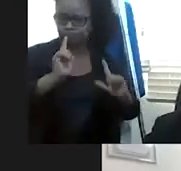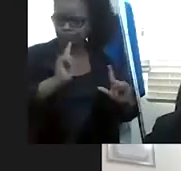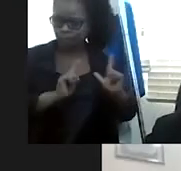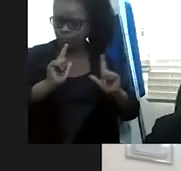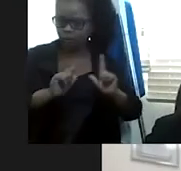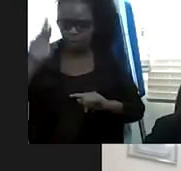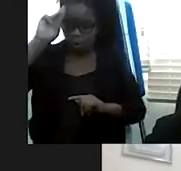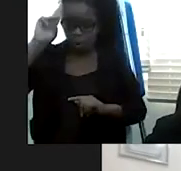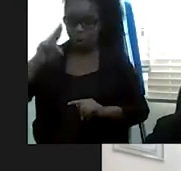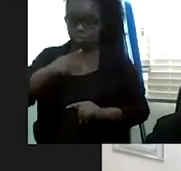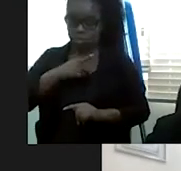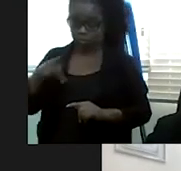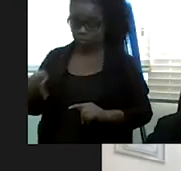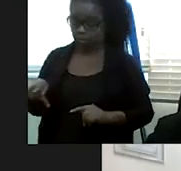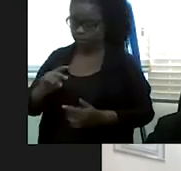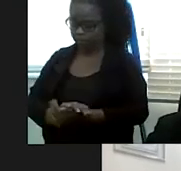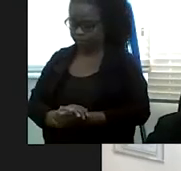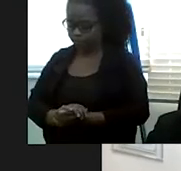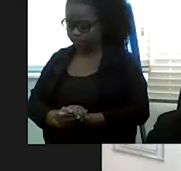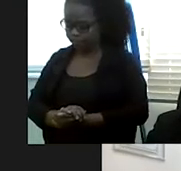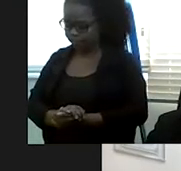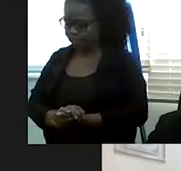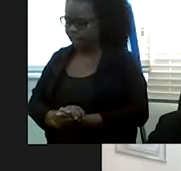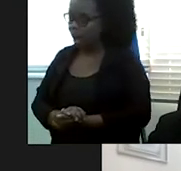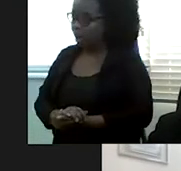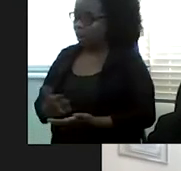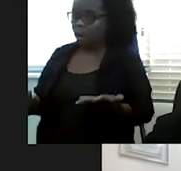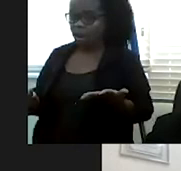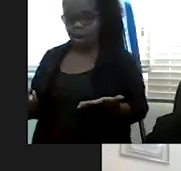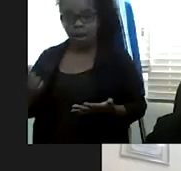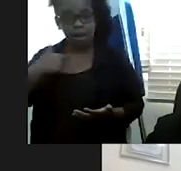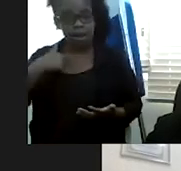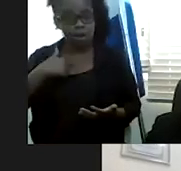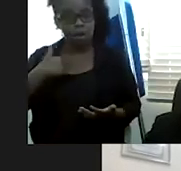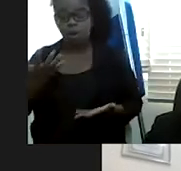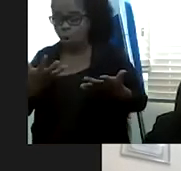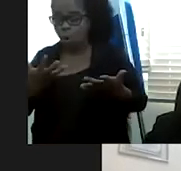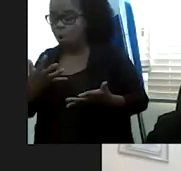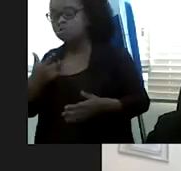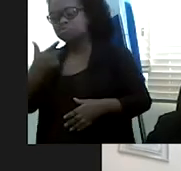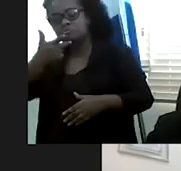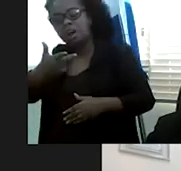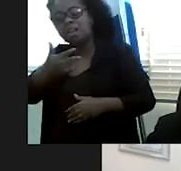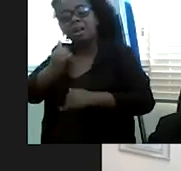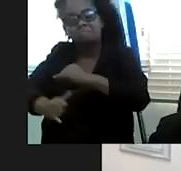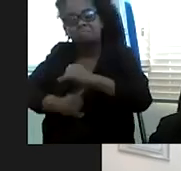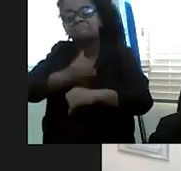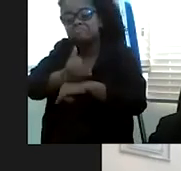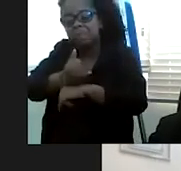Senhor presidente, que me faz usar essa tribuna online na manhã de hoje,